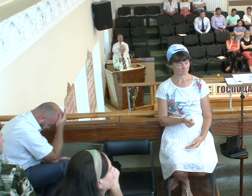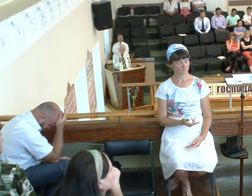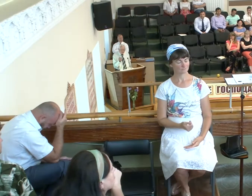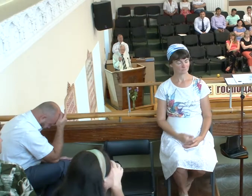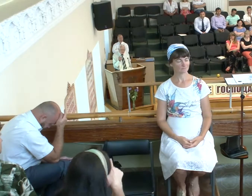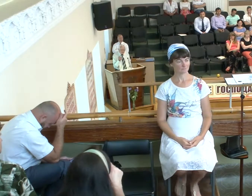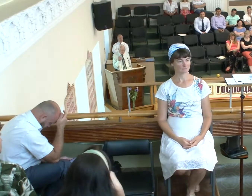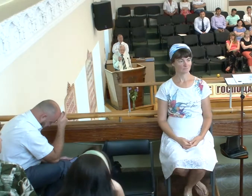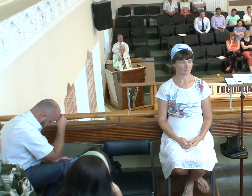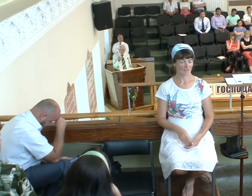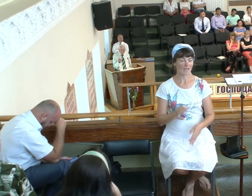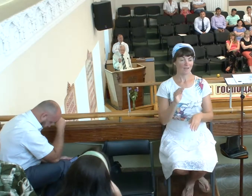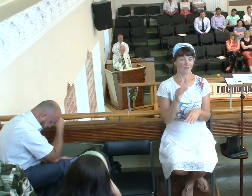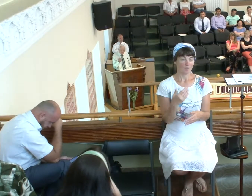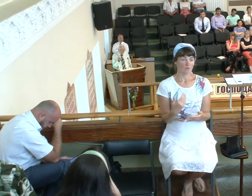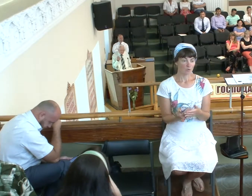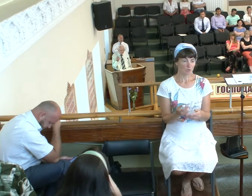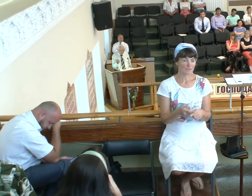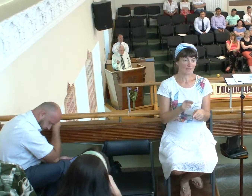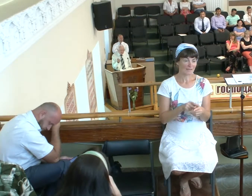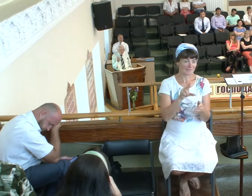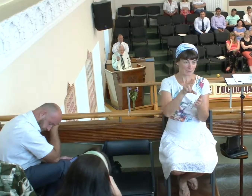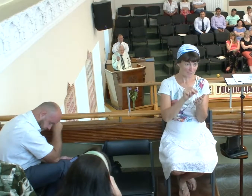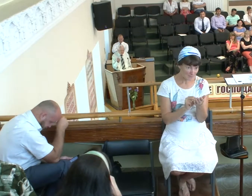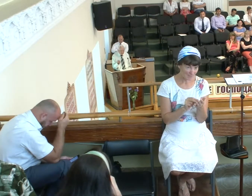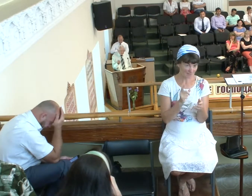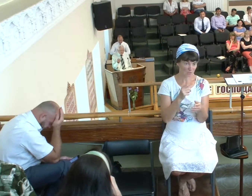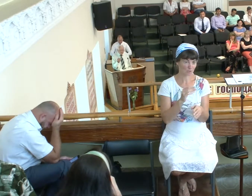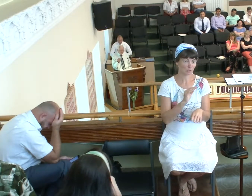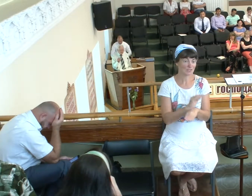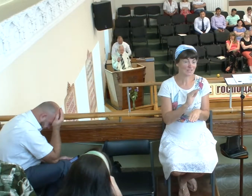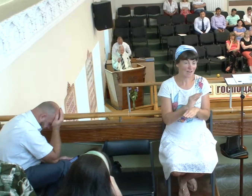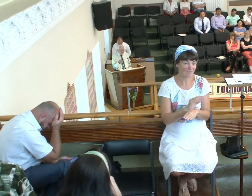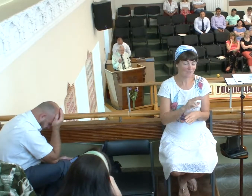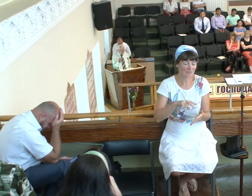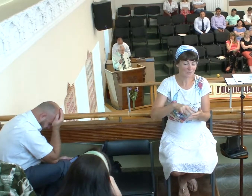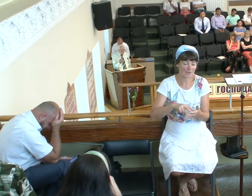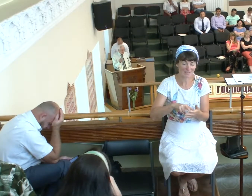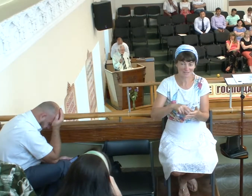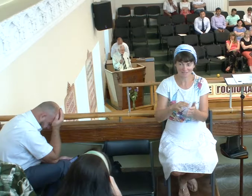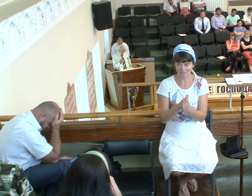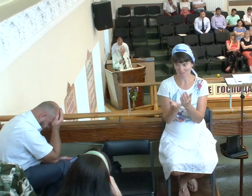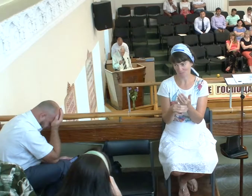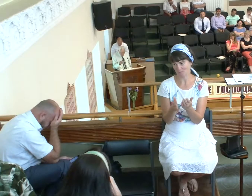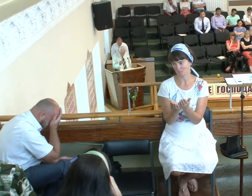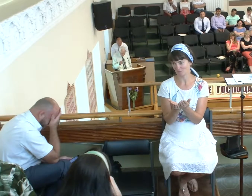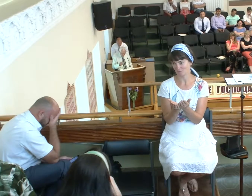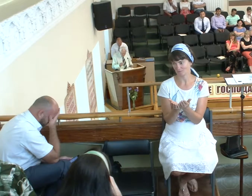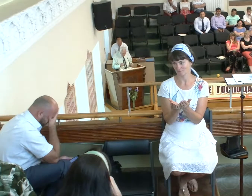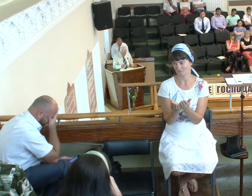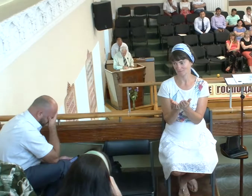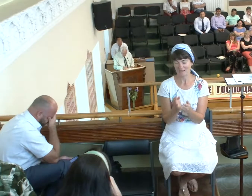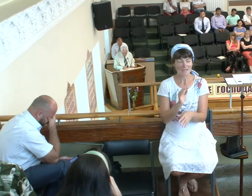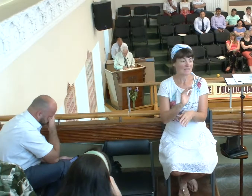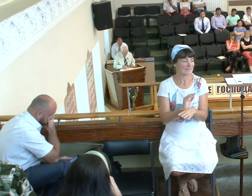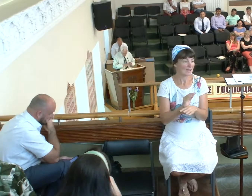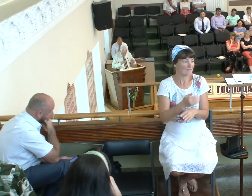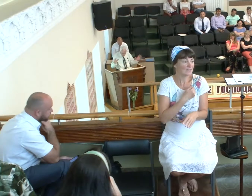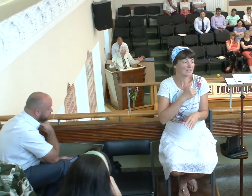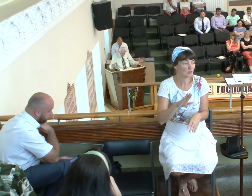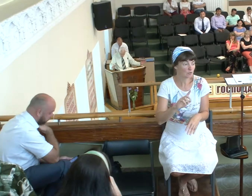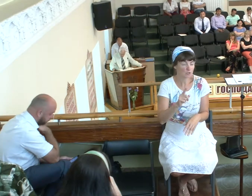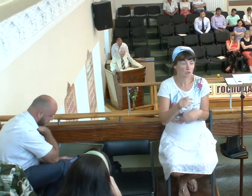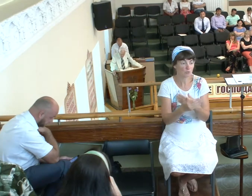книгу. Дьявол очень не хочет, чтобы наша вера росла через чтение Слова. И сегодня столько